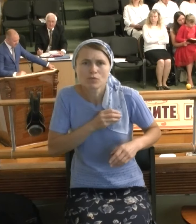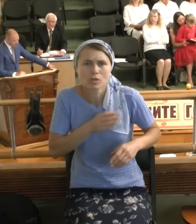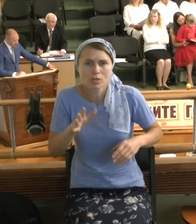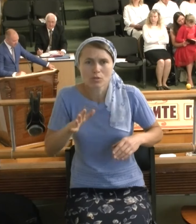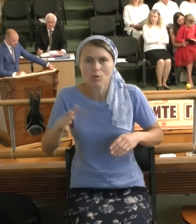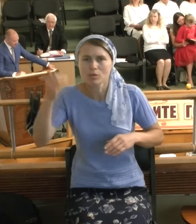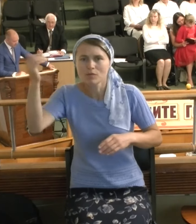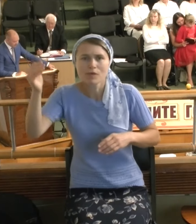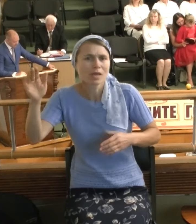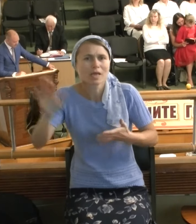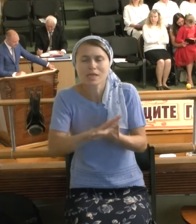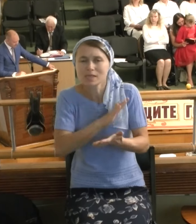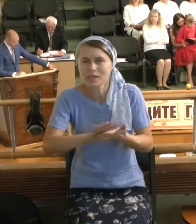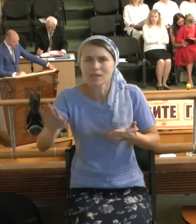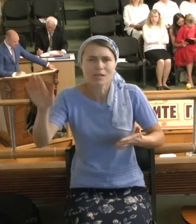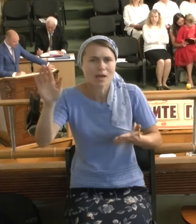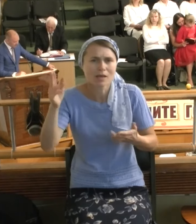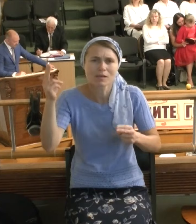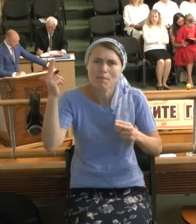изгладь беззакония мои.